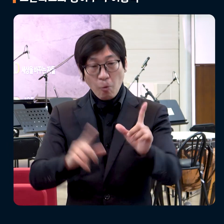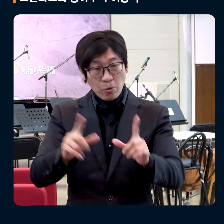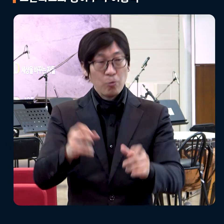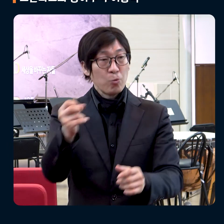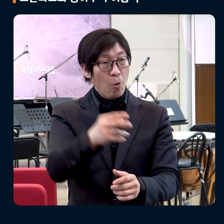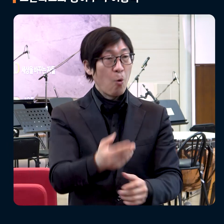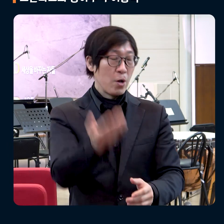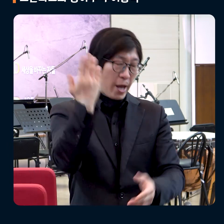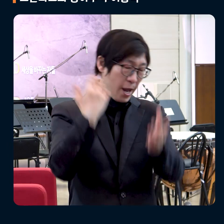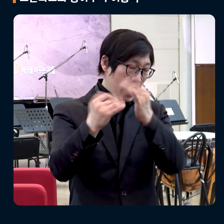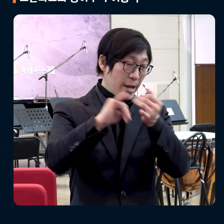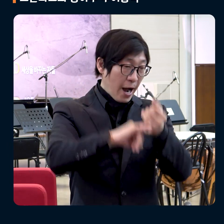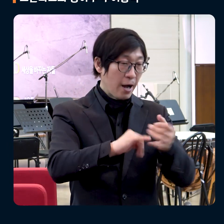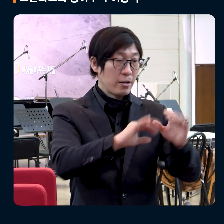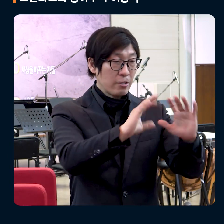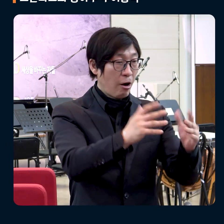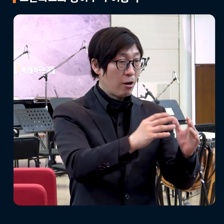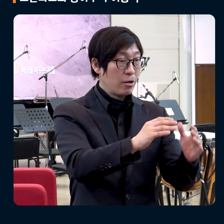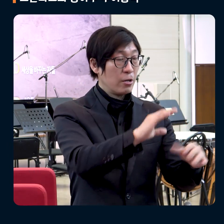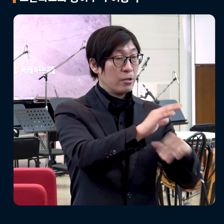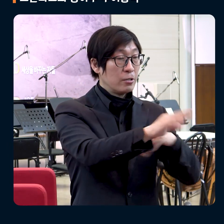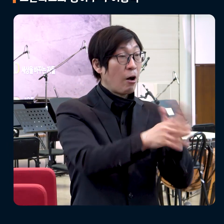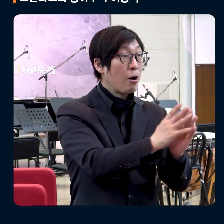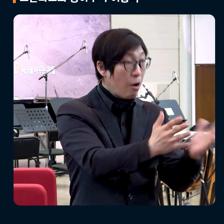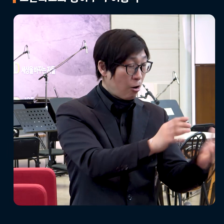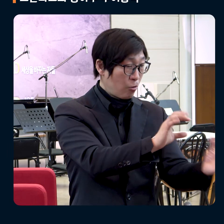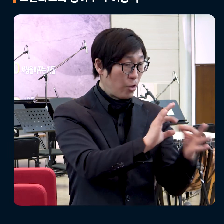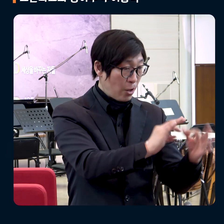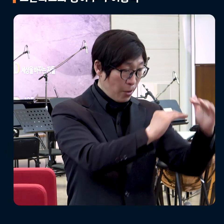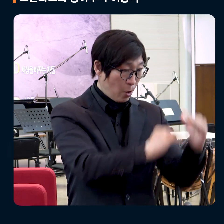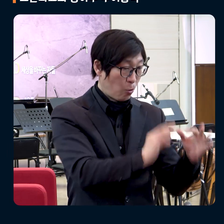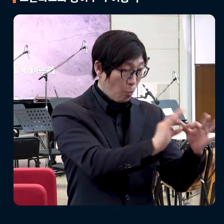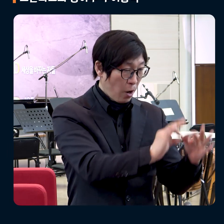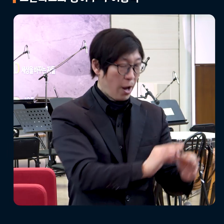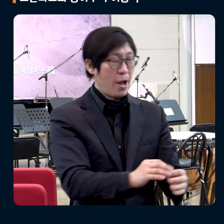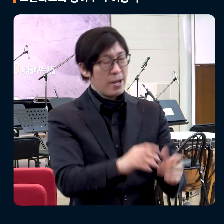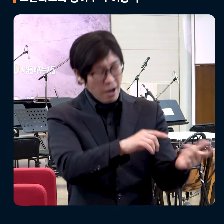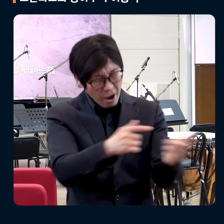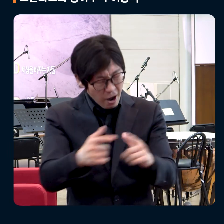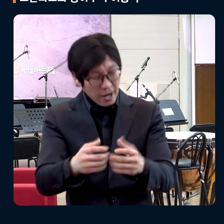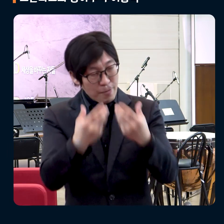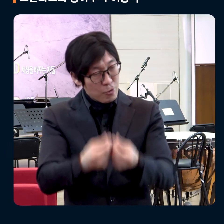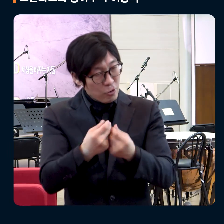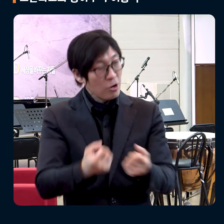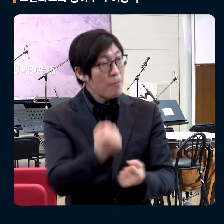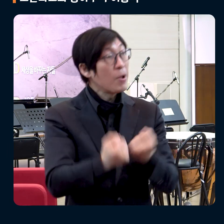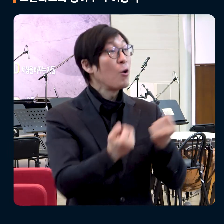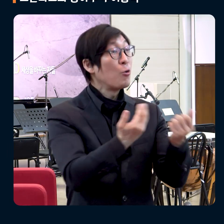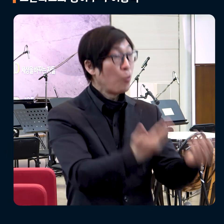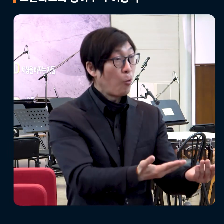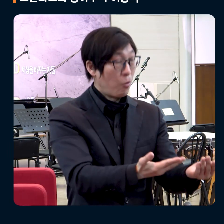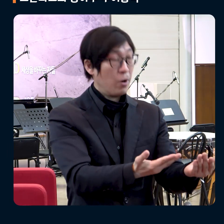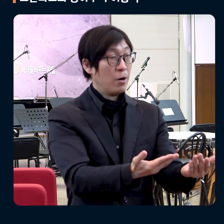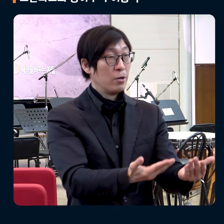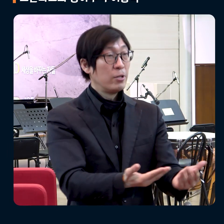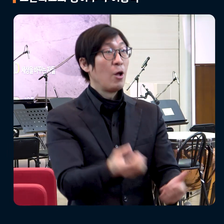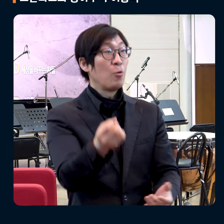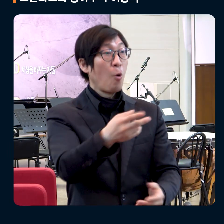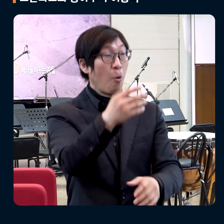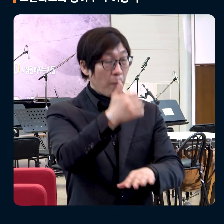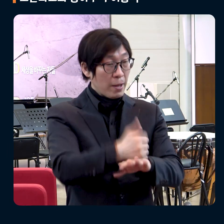때로는 구약적 배경을 통해서 그리고 이제 그래도 못 알아들으니까 한 가지 더 나가시는데 복음의